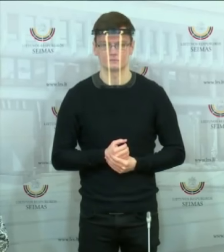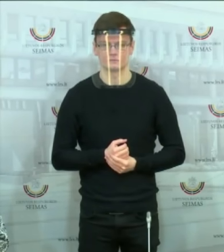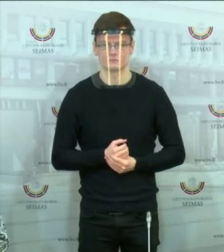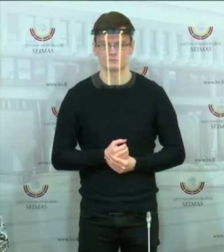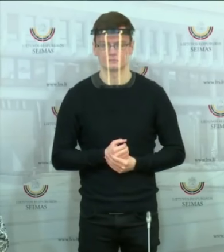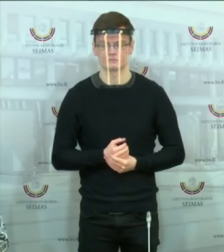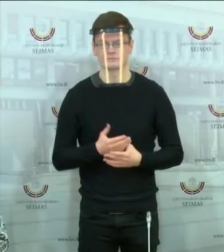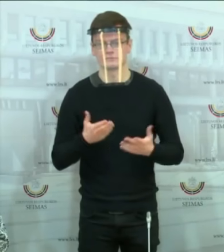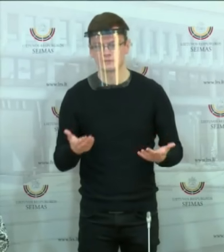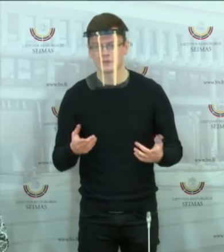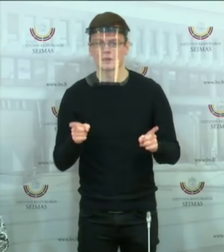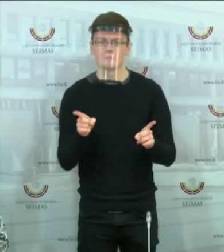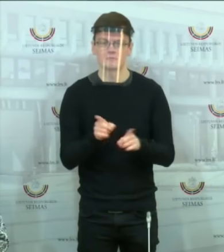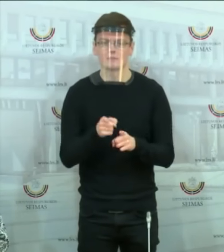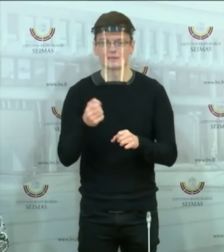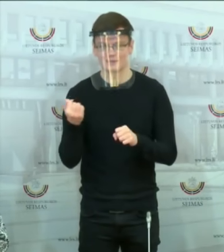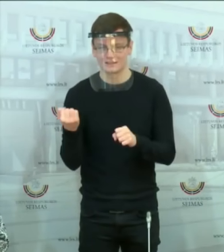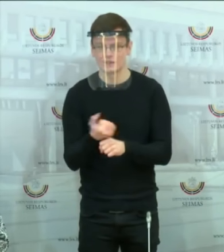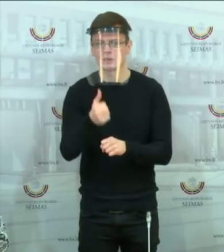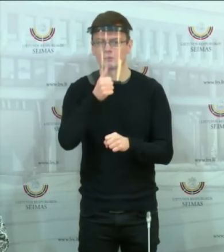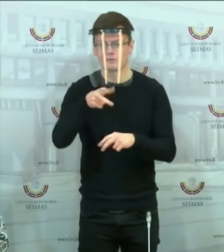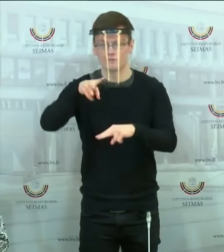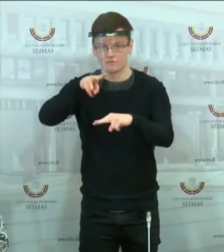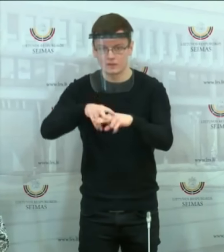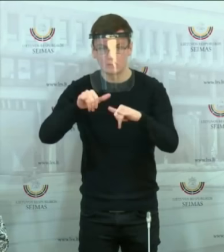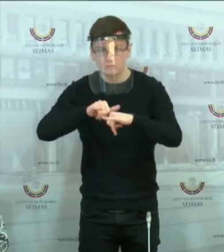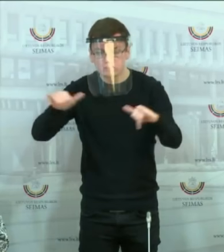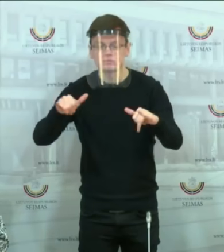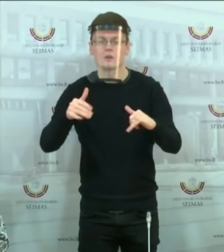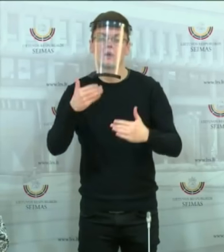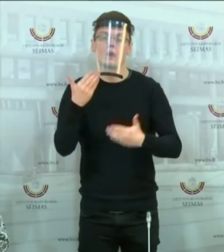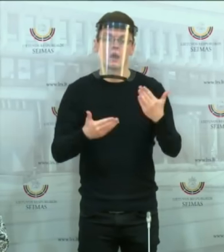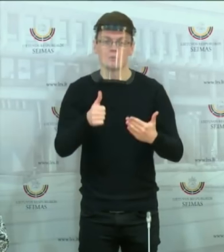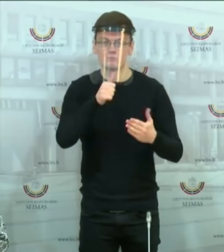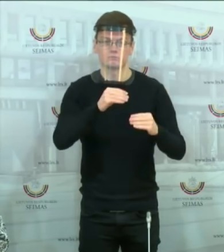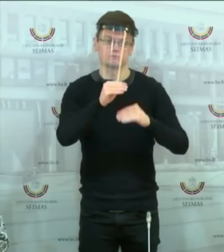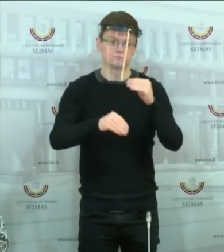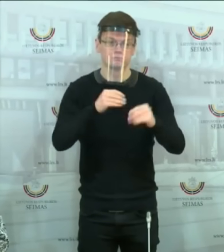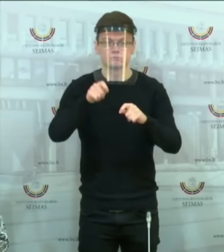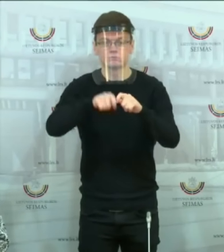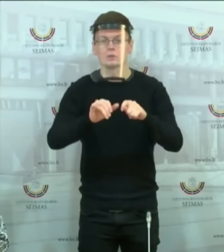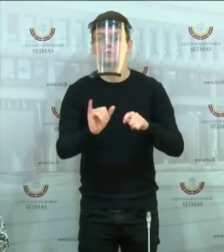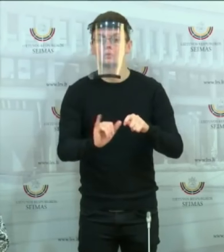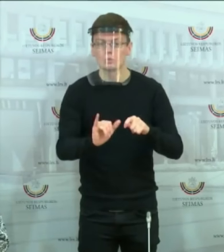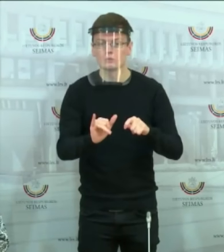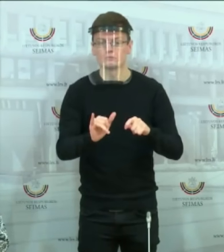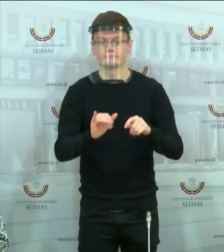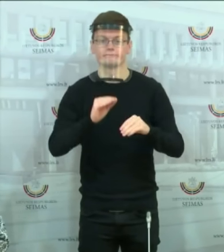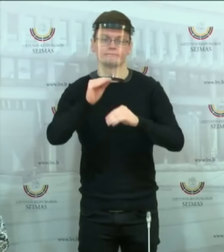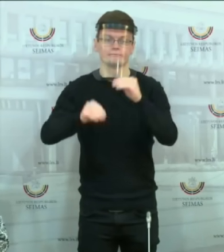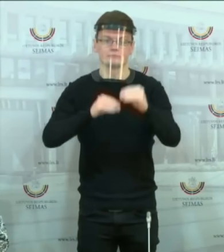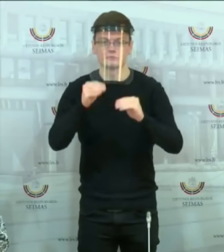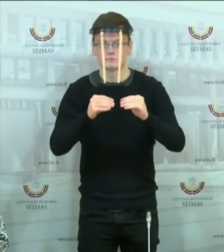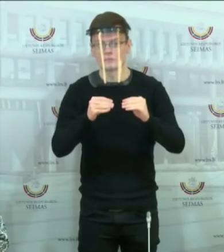norės, vis tiek tam tikra logika išliks, arba tai bus žydinys, arba mes sudėliosim, aš nebejoju, kad sudėliosim tam